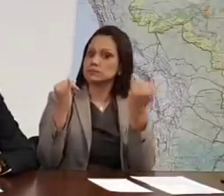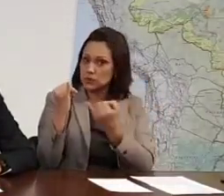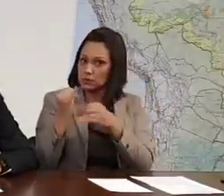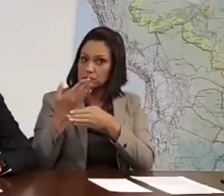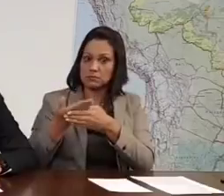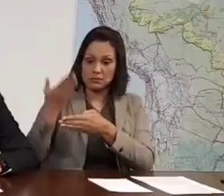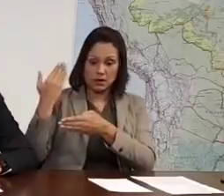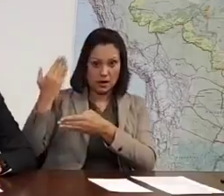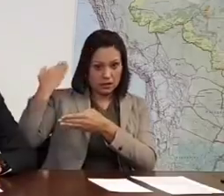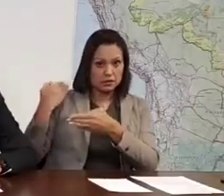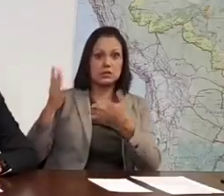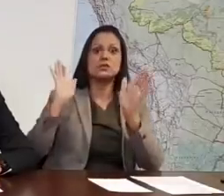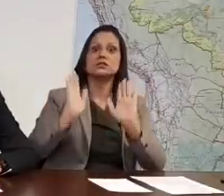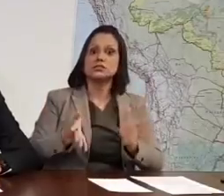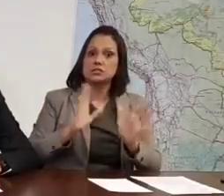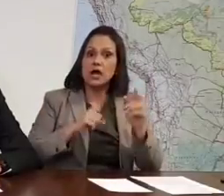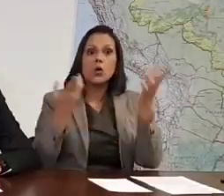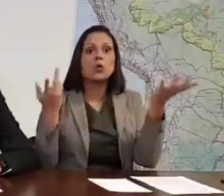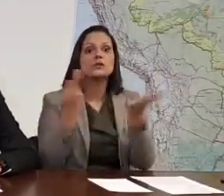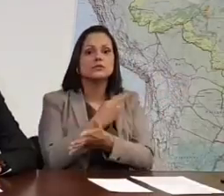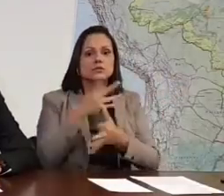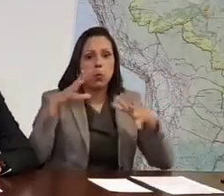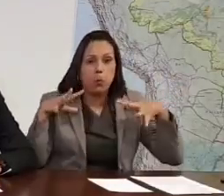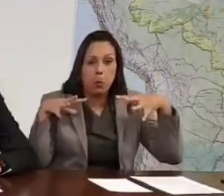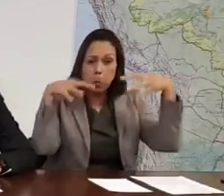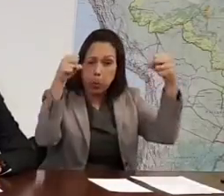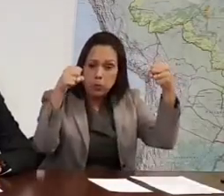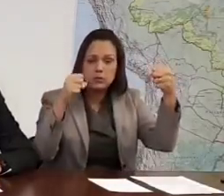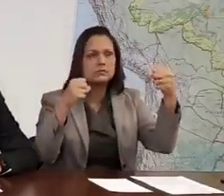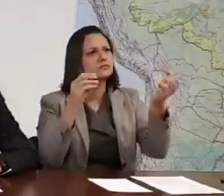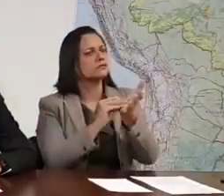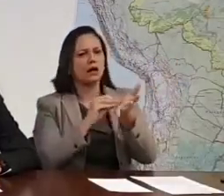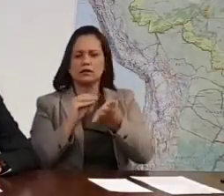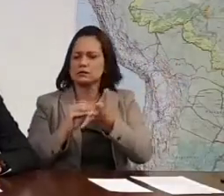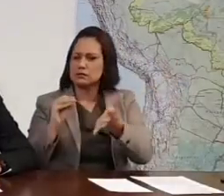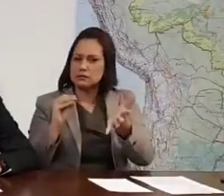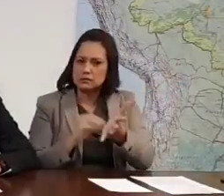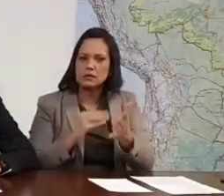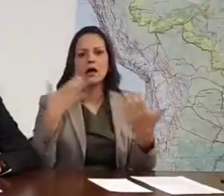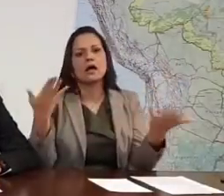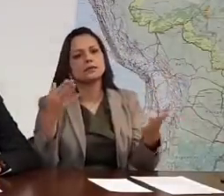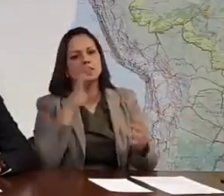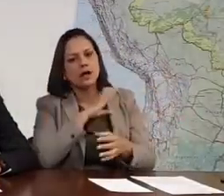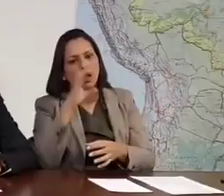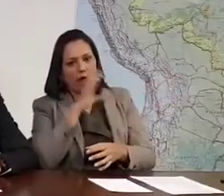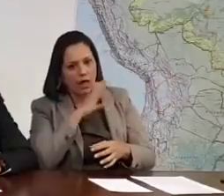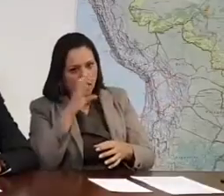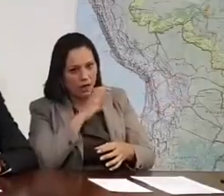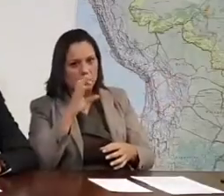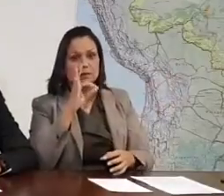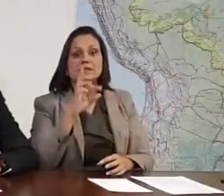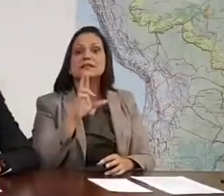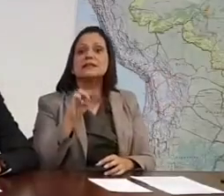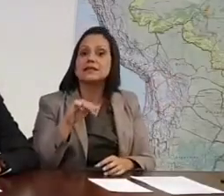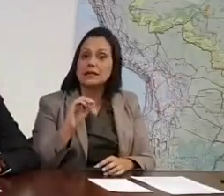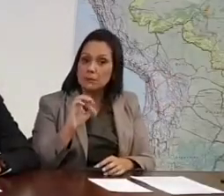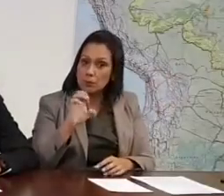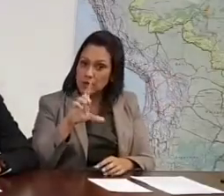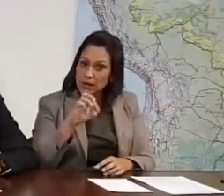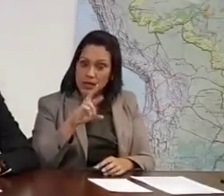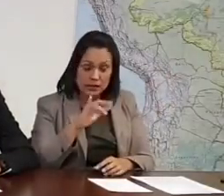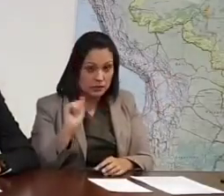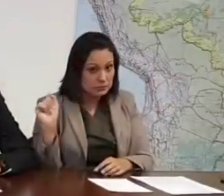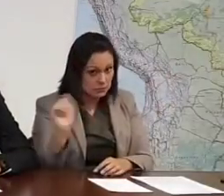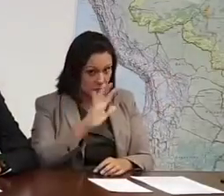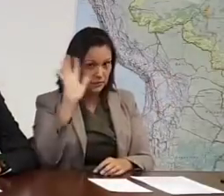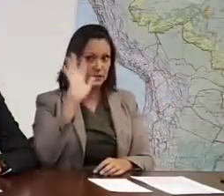aí picos, né, de falta de energia. O Brasil teve socorrido as termoelétricas, custa caro, aumenta o preço da tarifa na ponta da